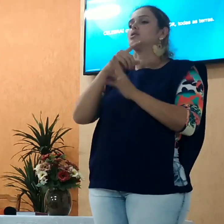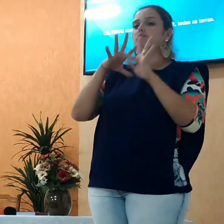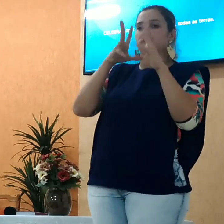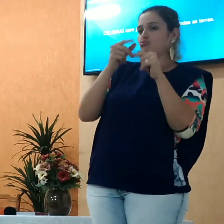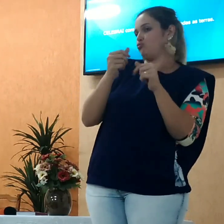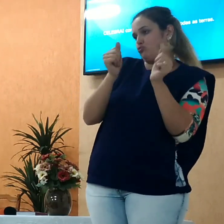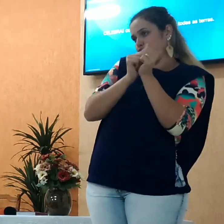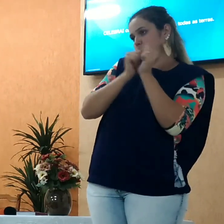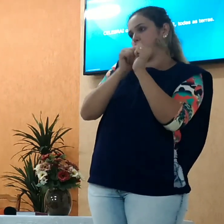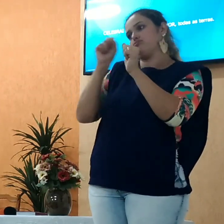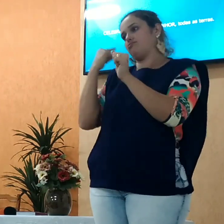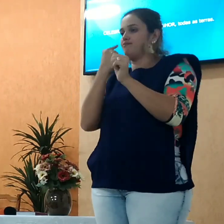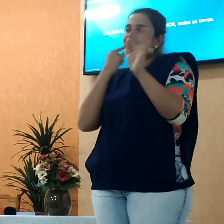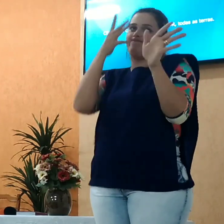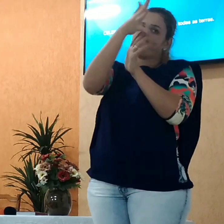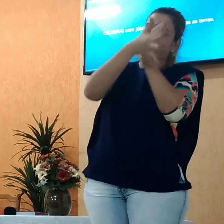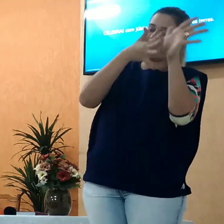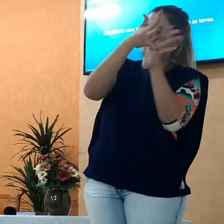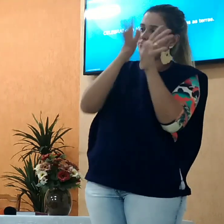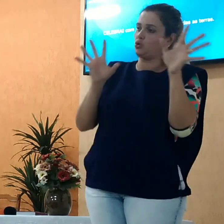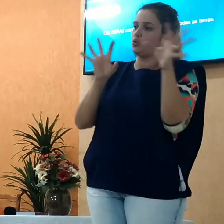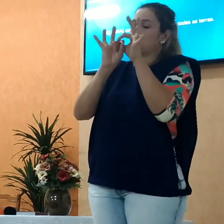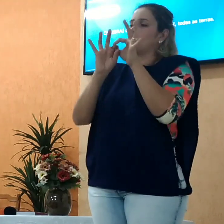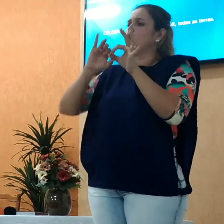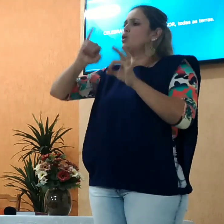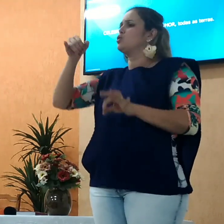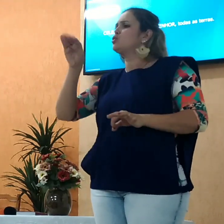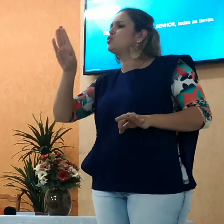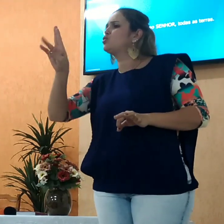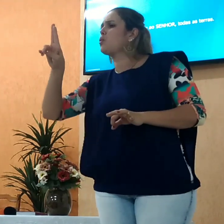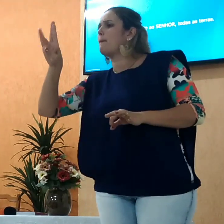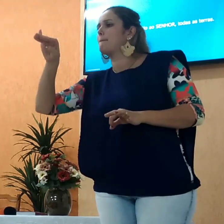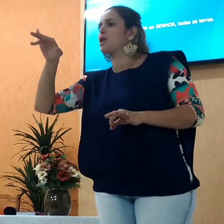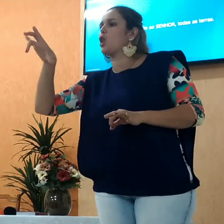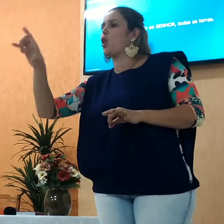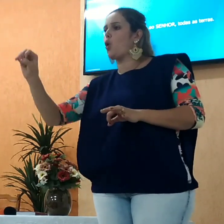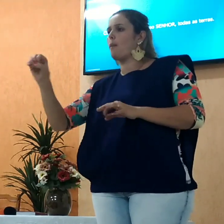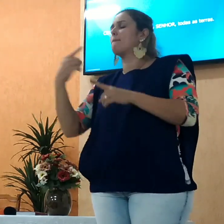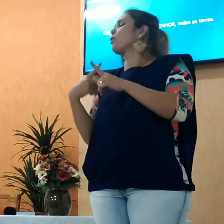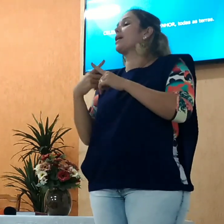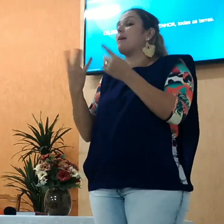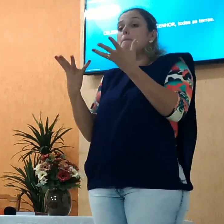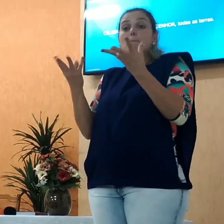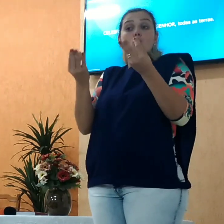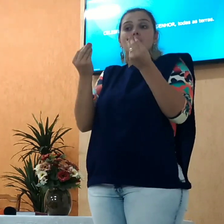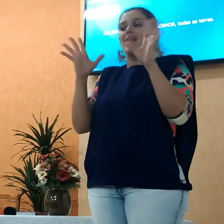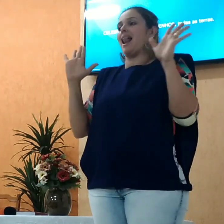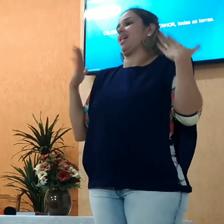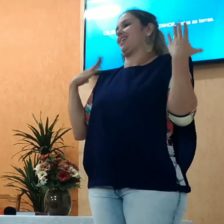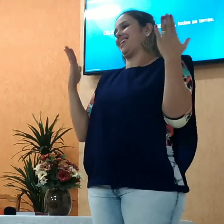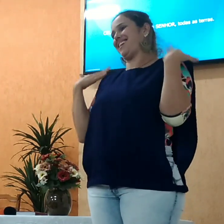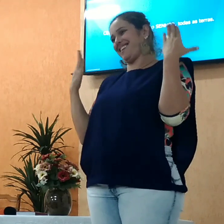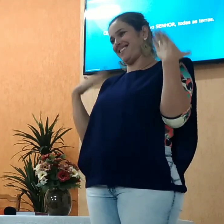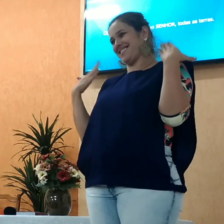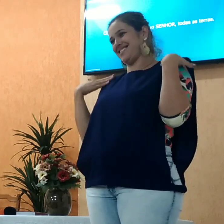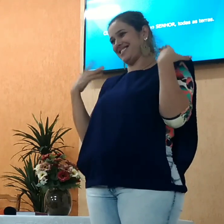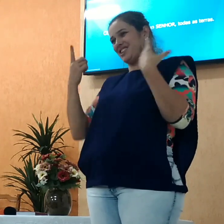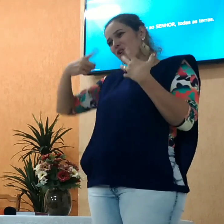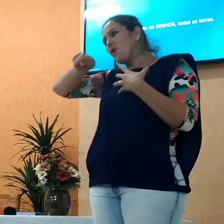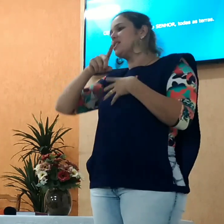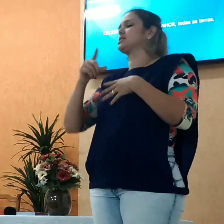alegria e com júbilo, júbilo quer dizer é muita alegria, para louvar o Senhor, para oferecer Ele o